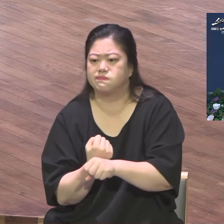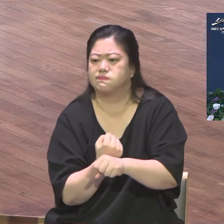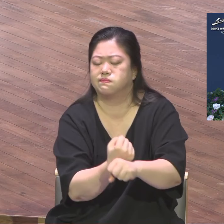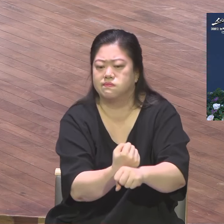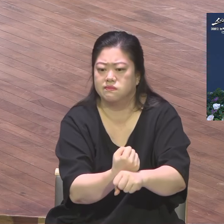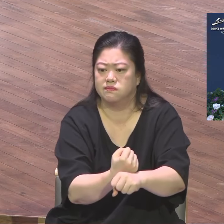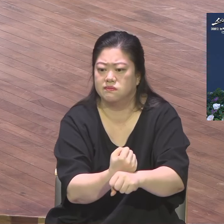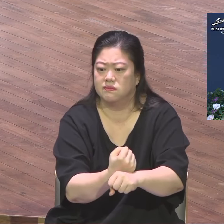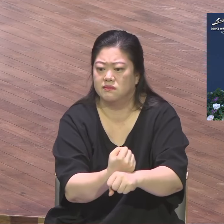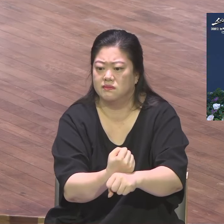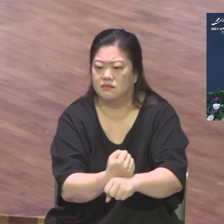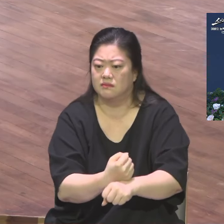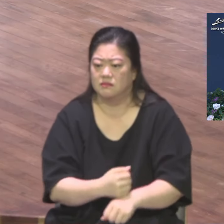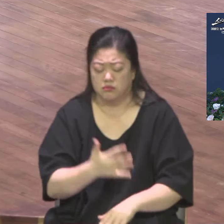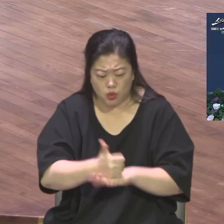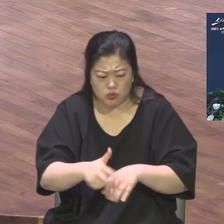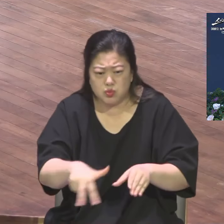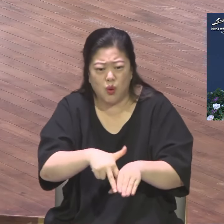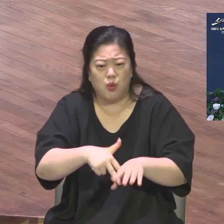하는 사람들.